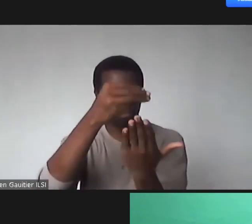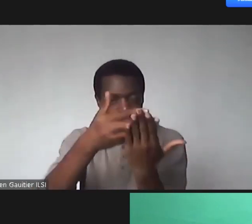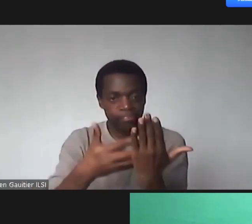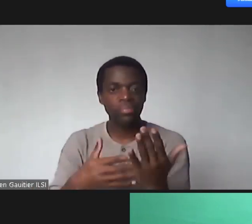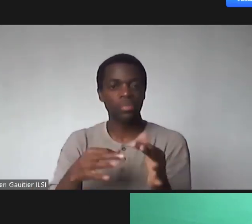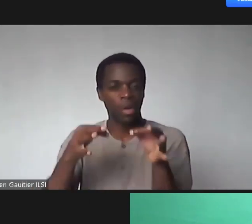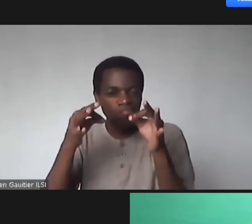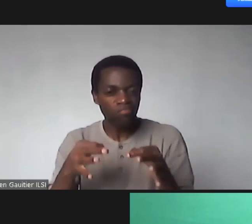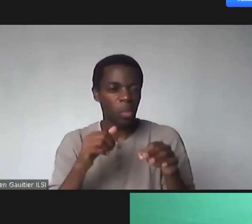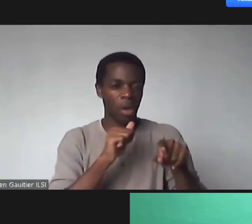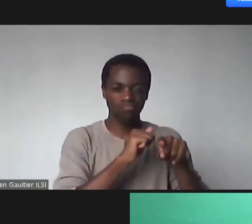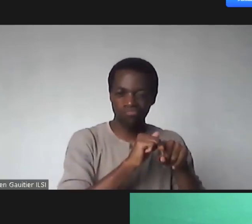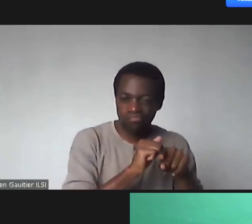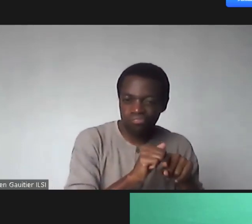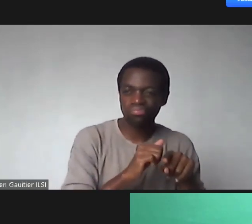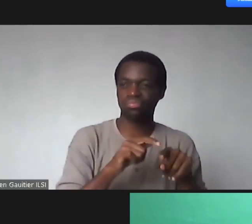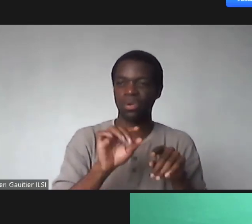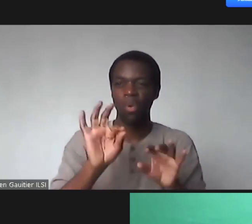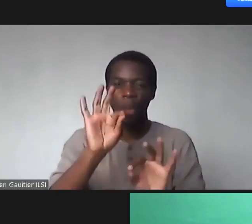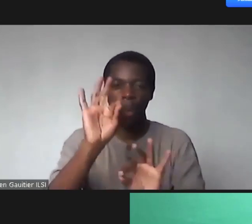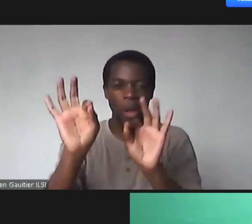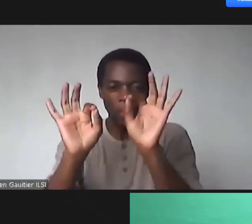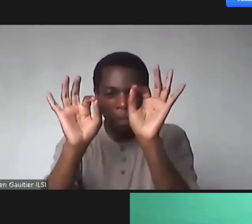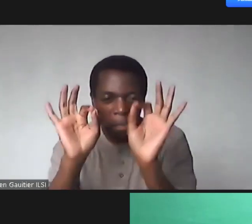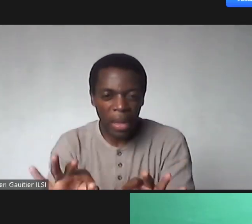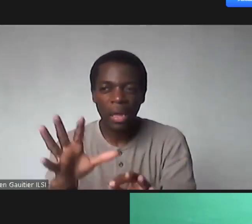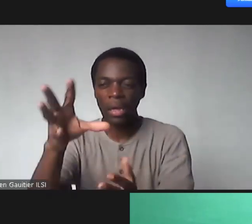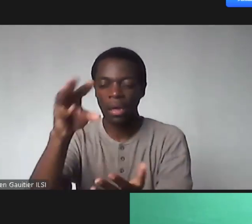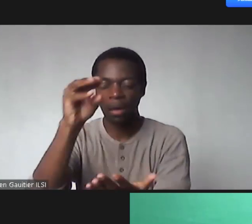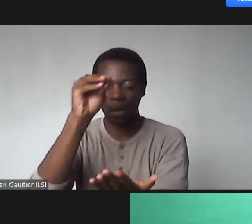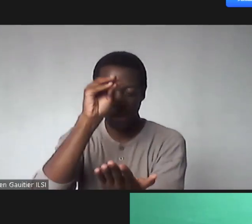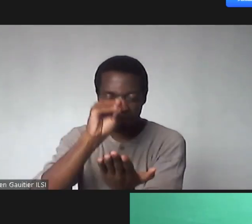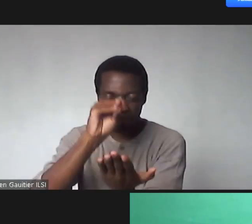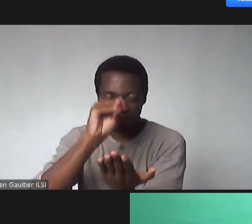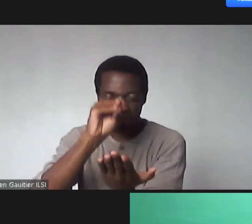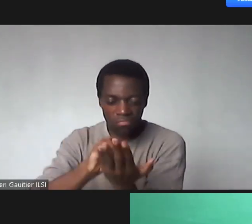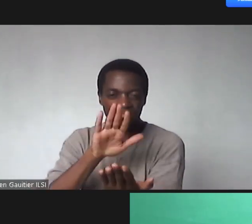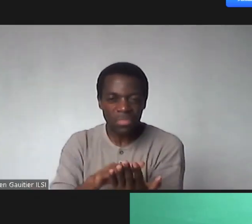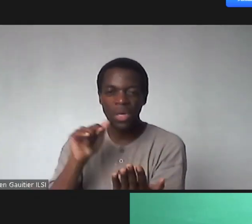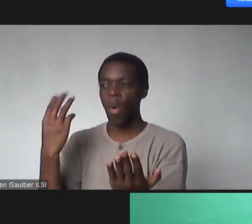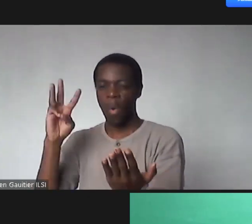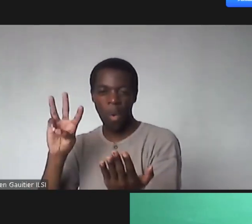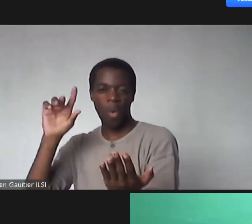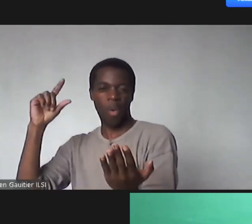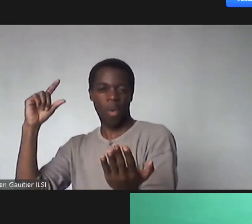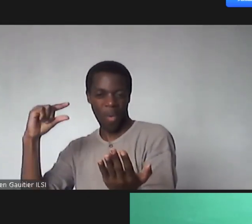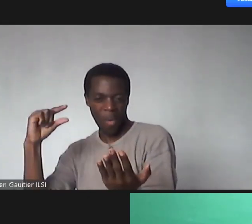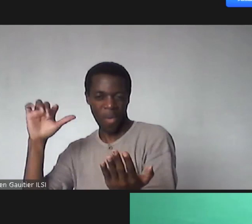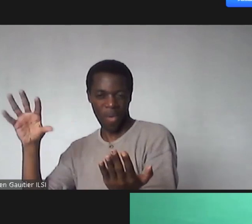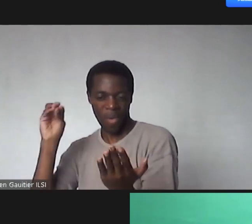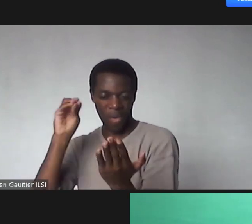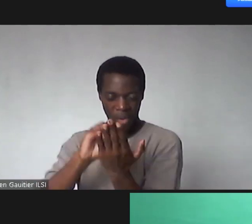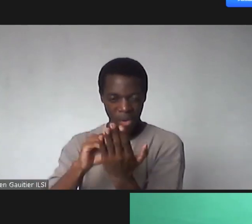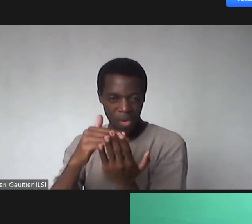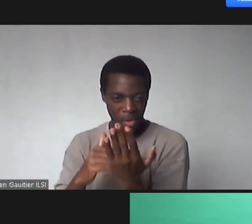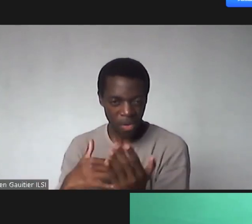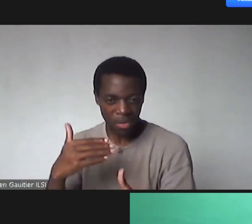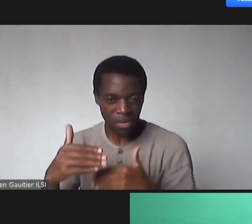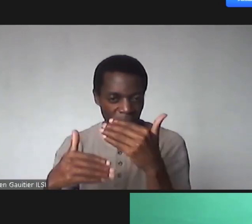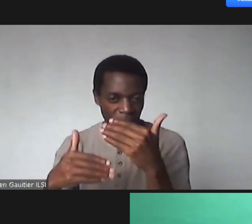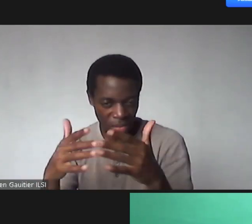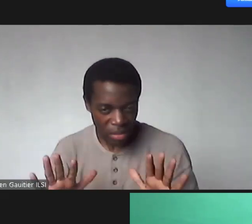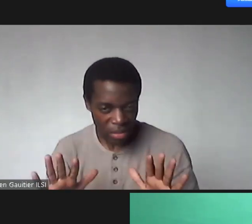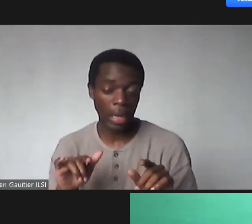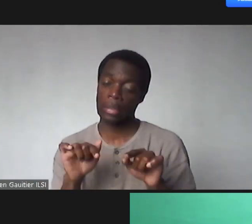sean coletados de manera mucho más correcta para alcanzar su precio objetivo y también pensar cómo la pregunta es hecha en campo, que para mí es súper